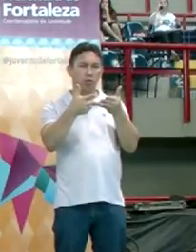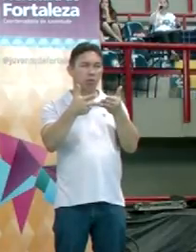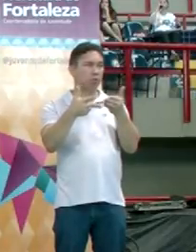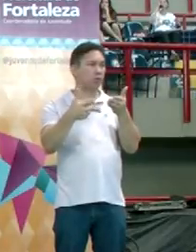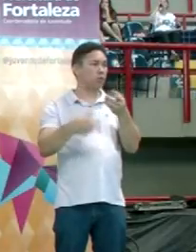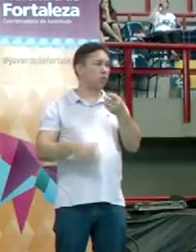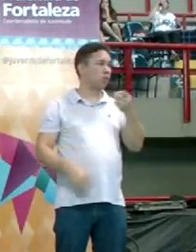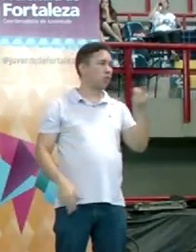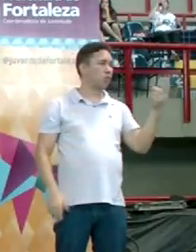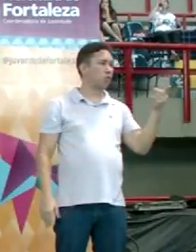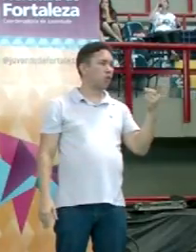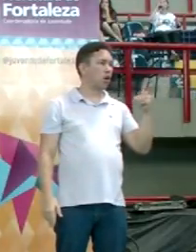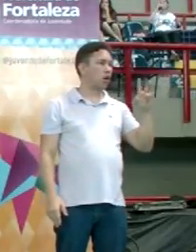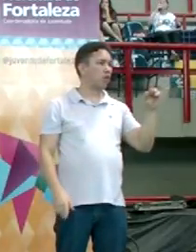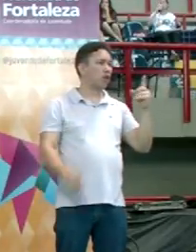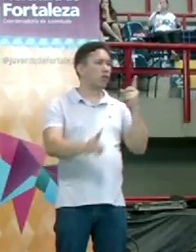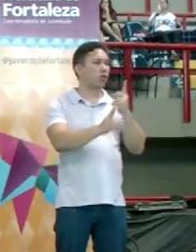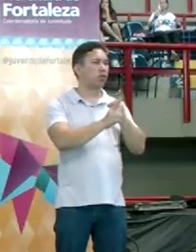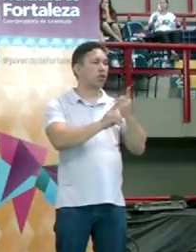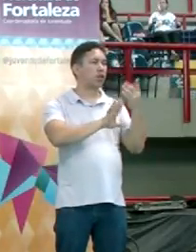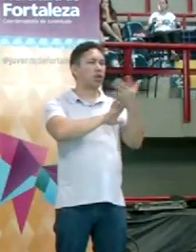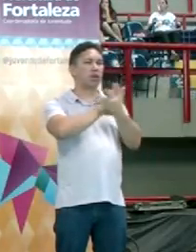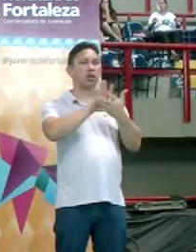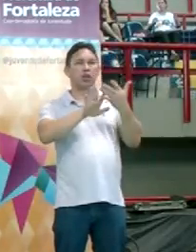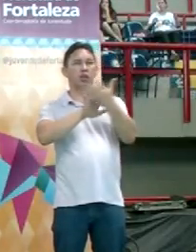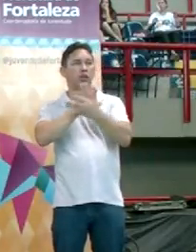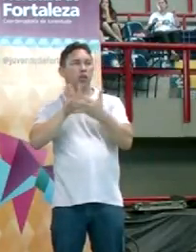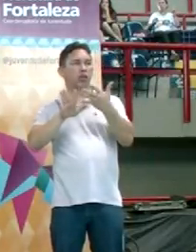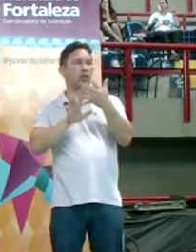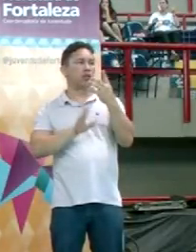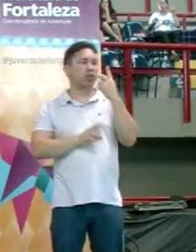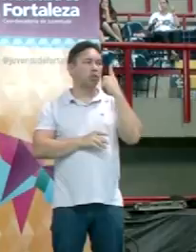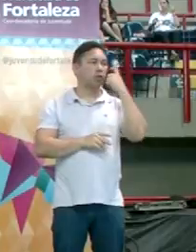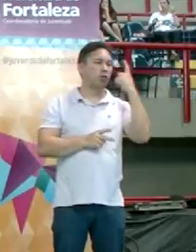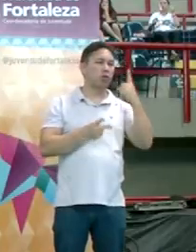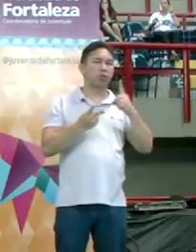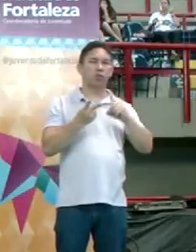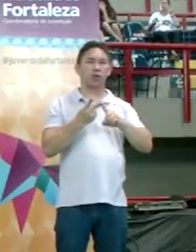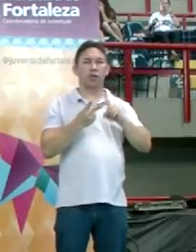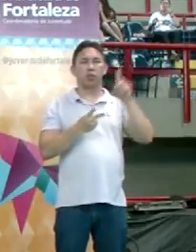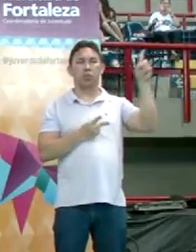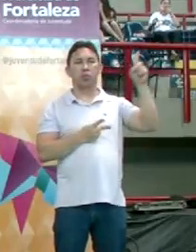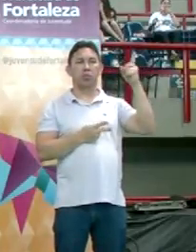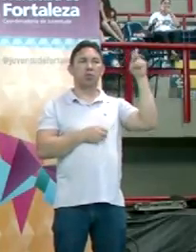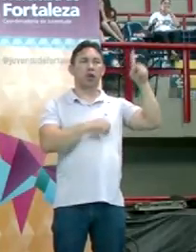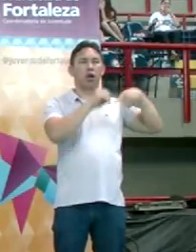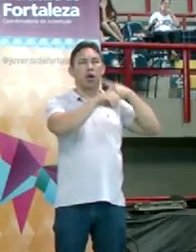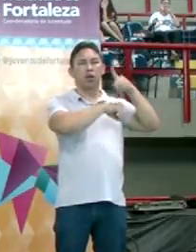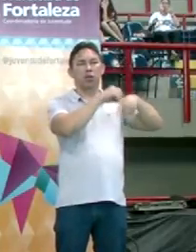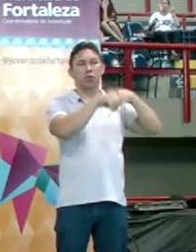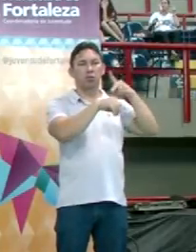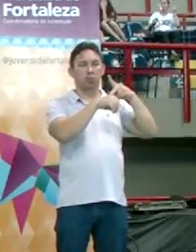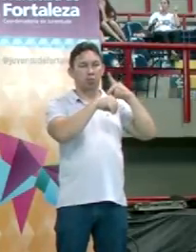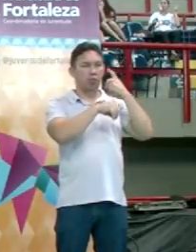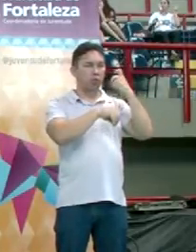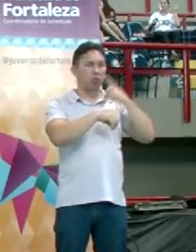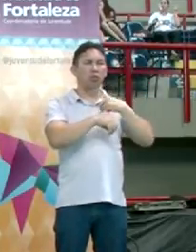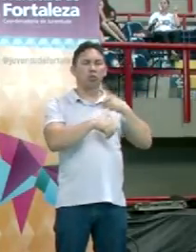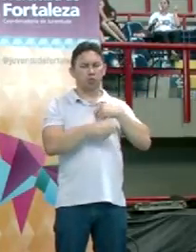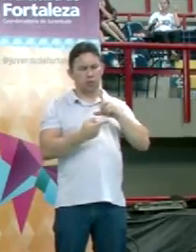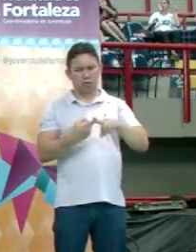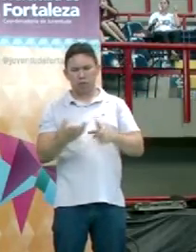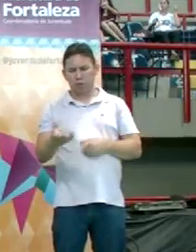você não pode dizer que só vai encontrar textos do espanhol da Espanha. Você vai encontrar, como a gente viu